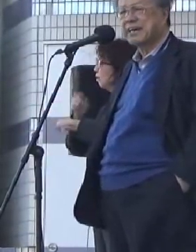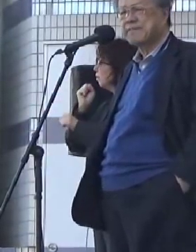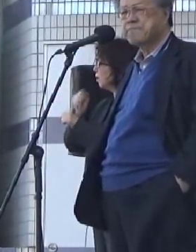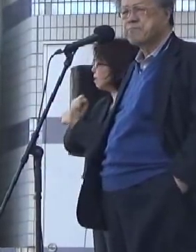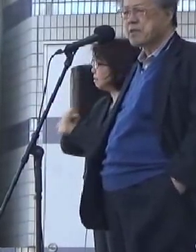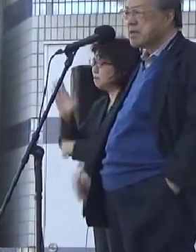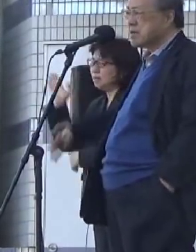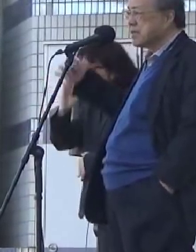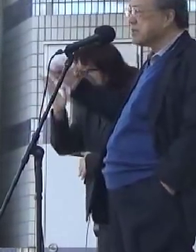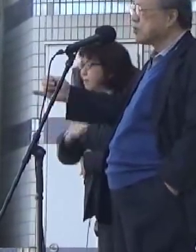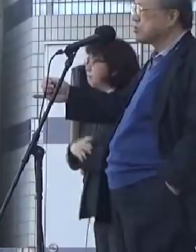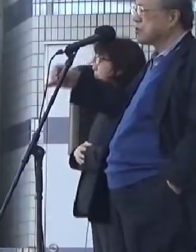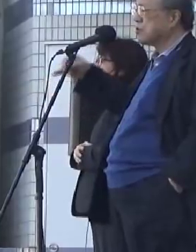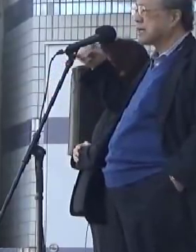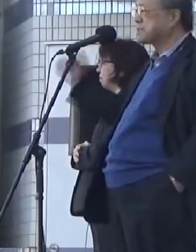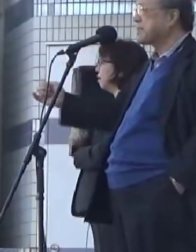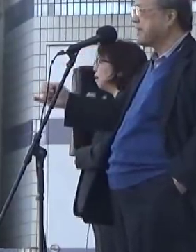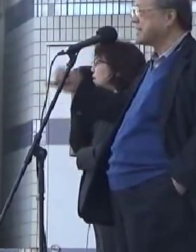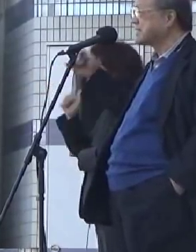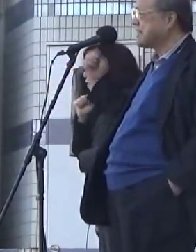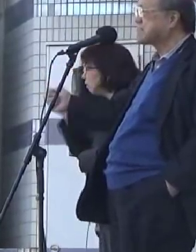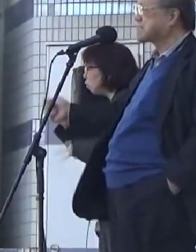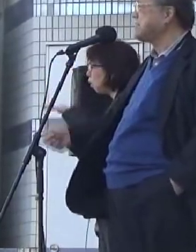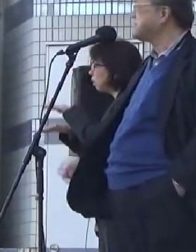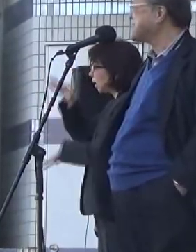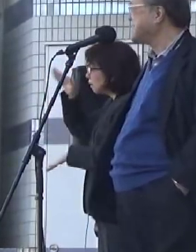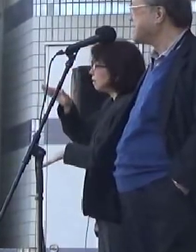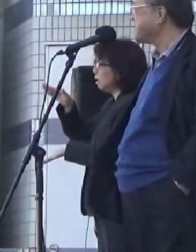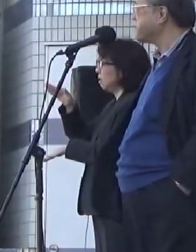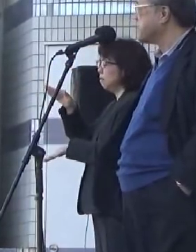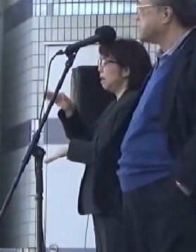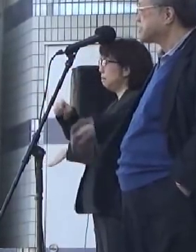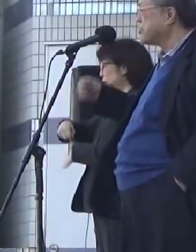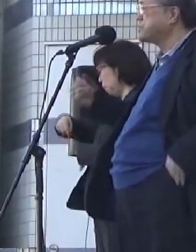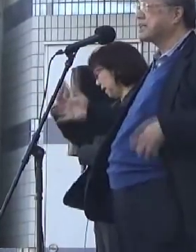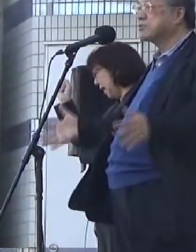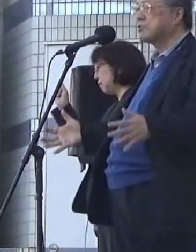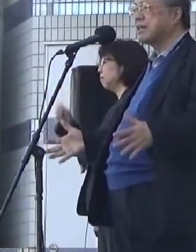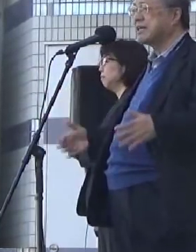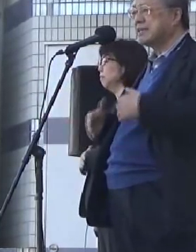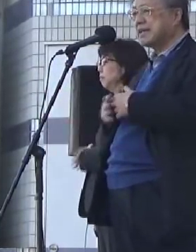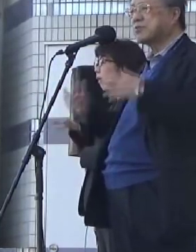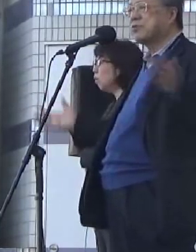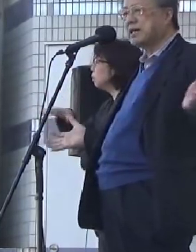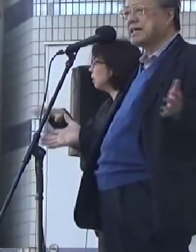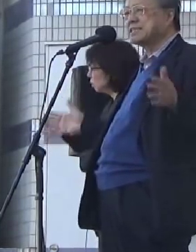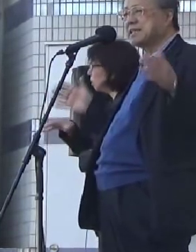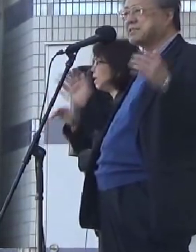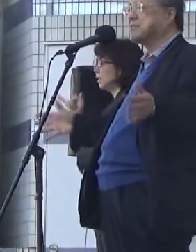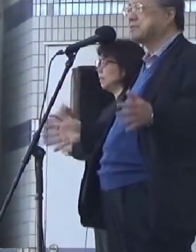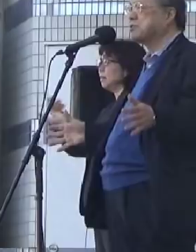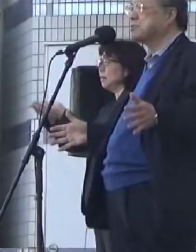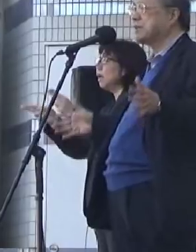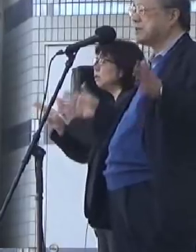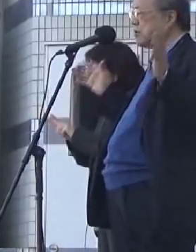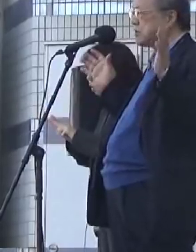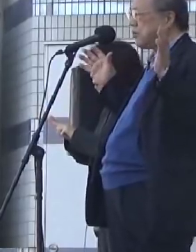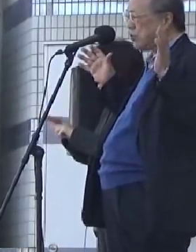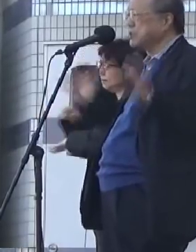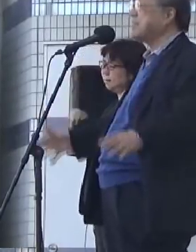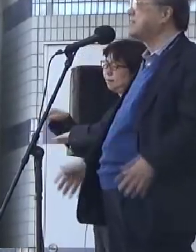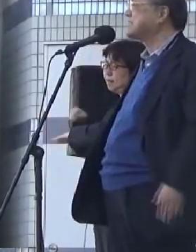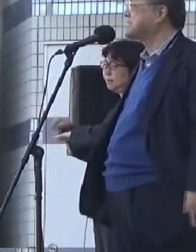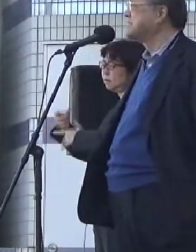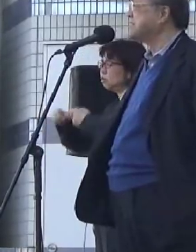対させない、貧困と格差は絶対許さない、そうしたことで野党は政策協定